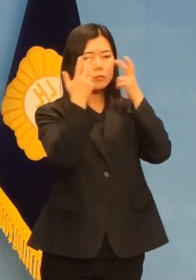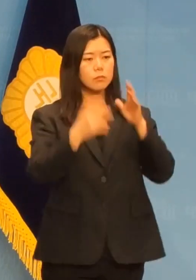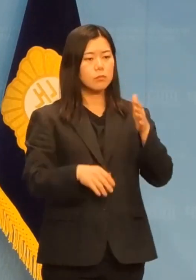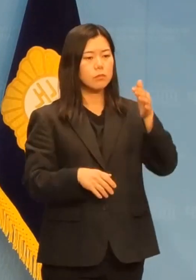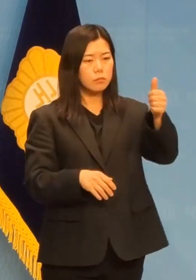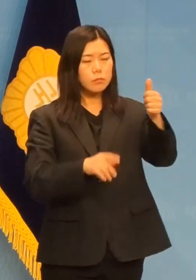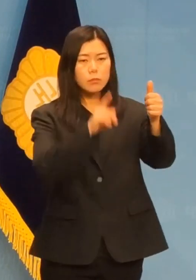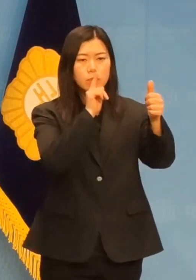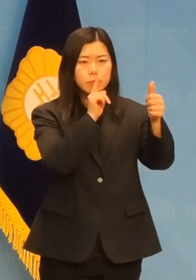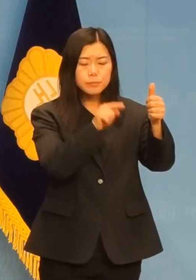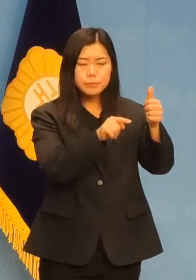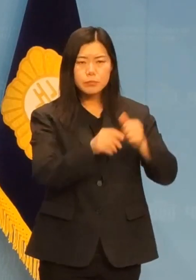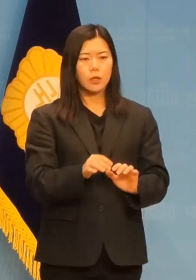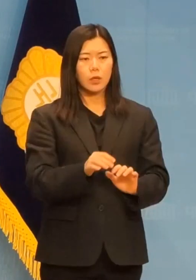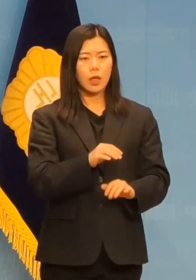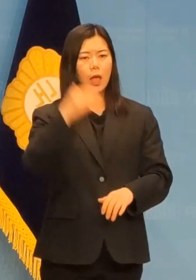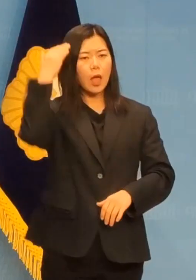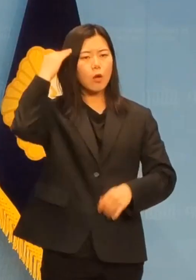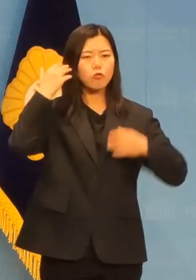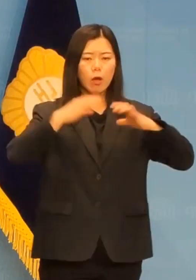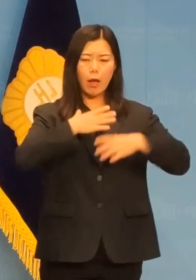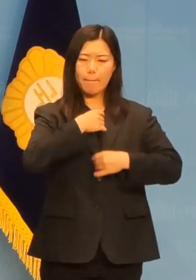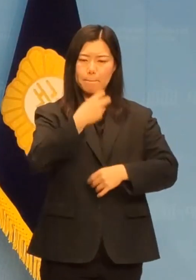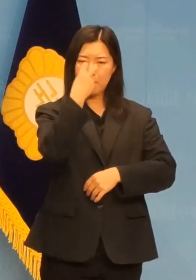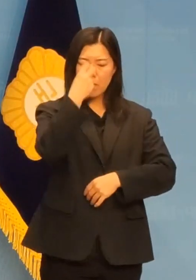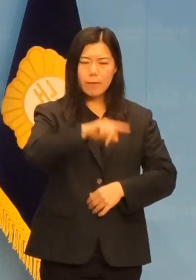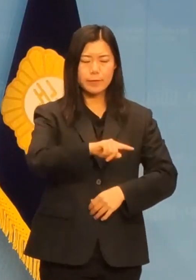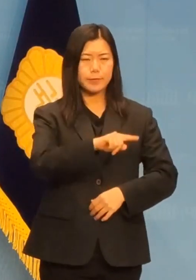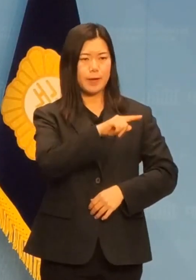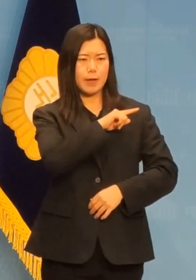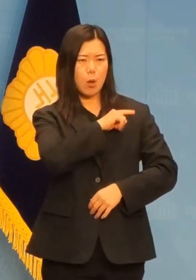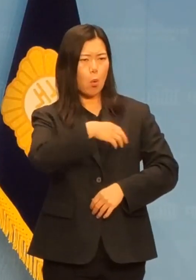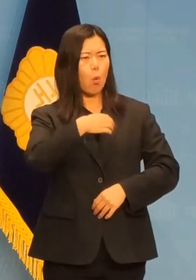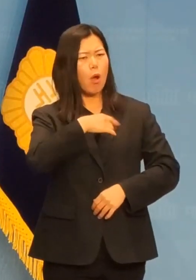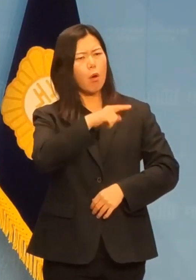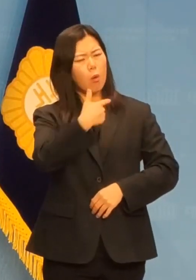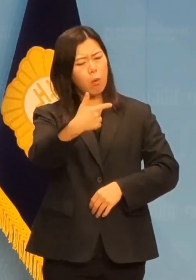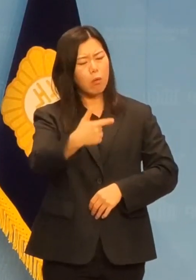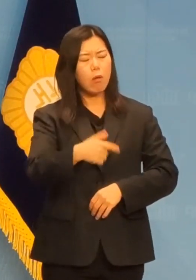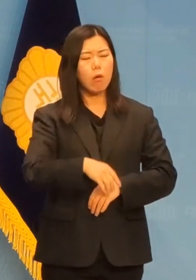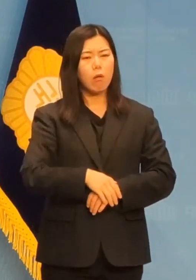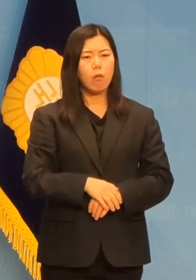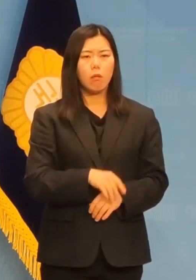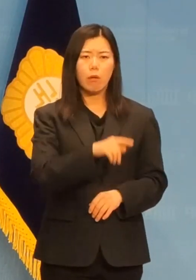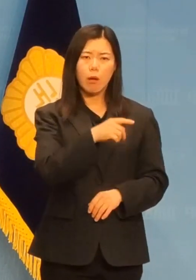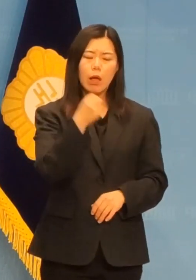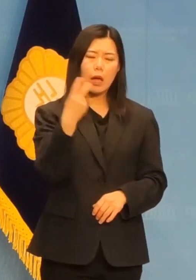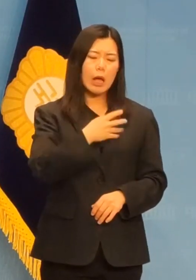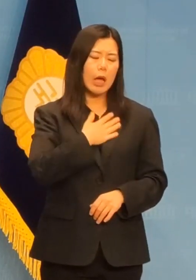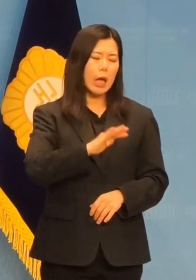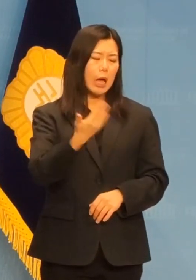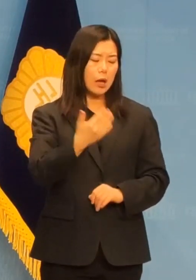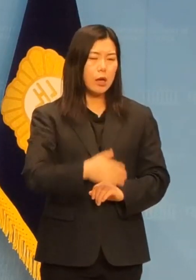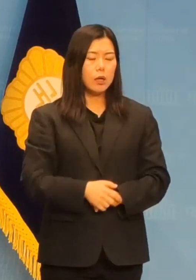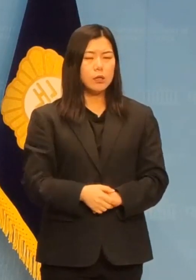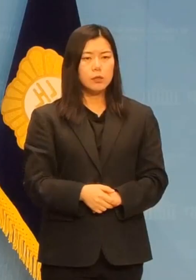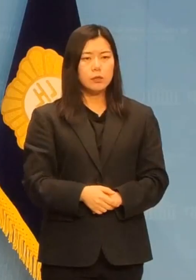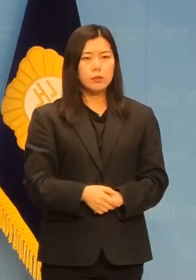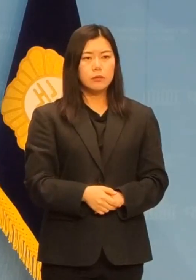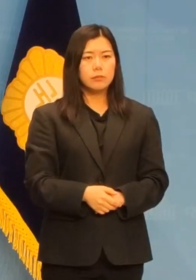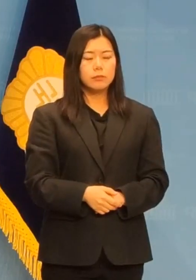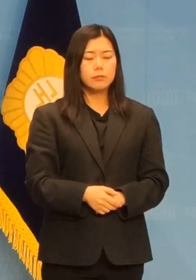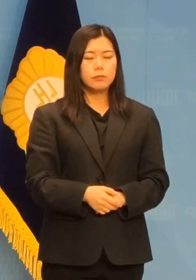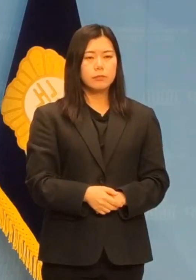대통령의 발언은 그가 대한민국의 가장 큰 위협적인 존재임을 다시 한번 재확인시키기에